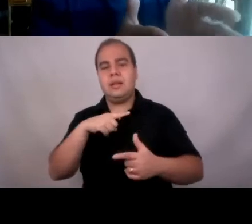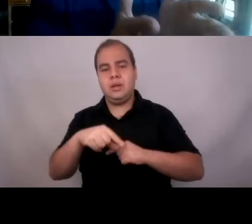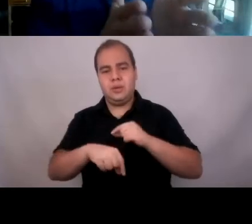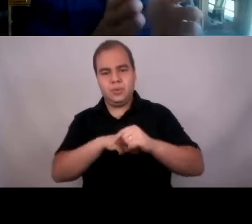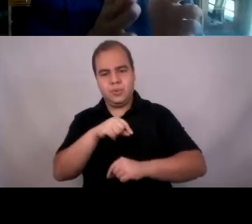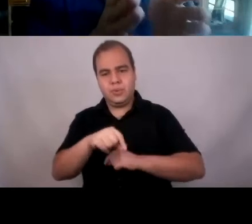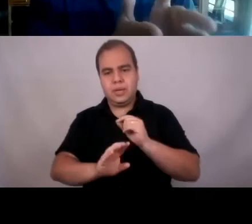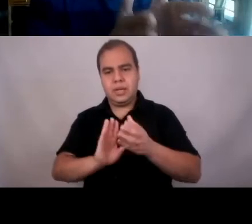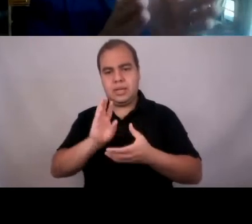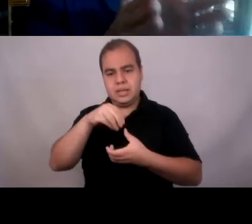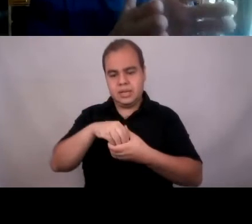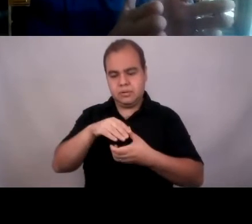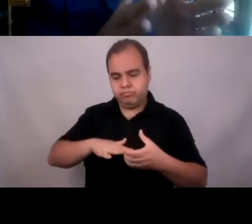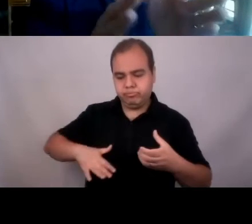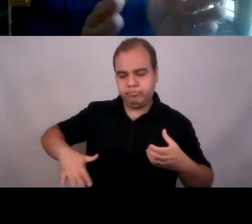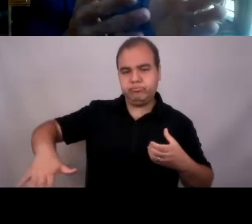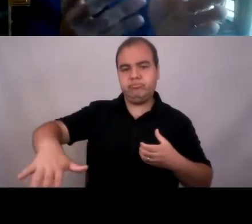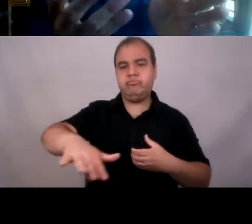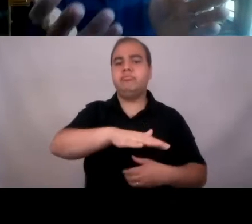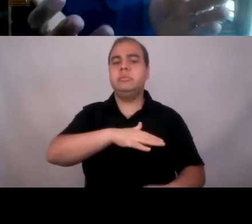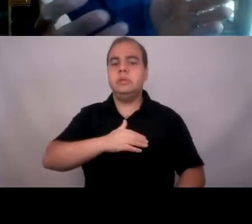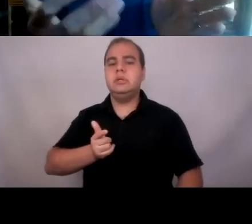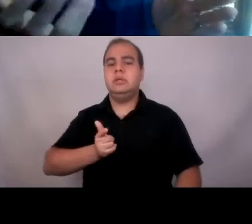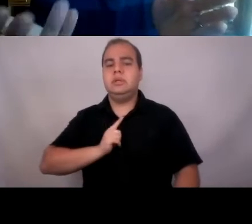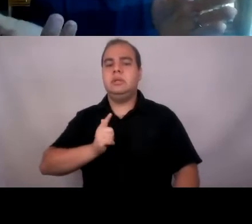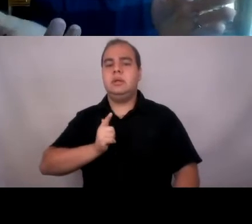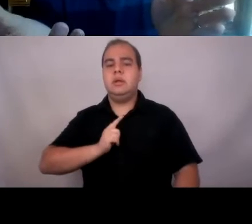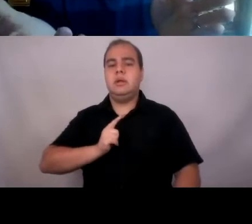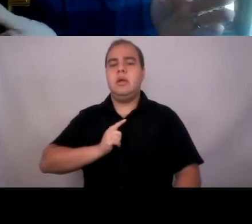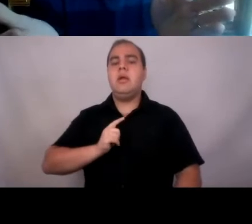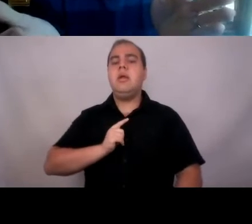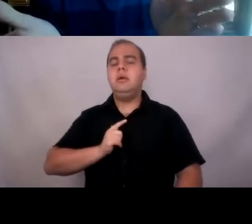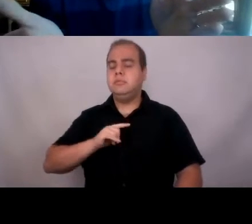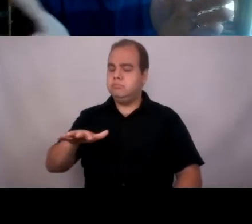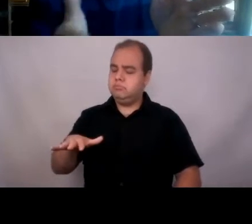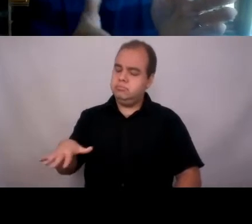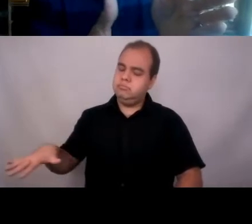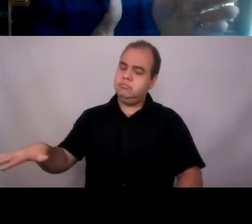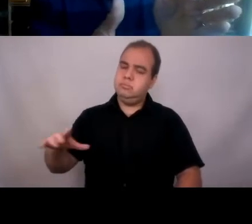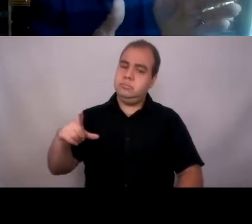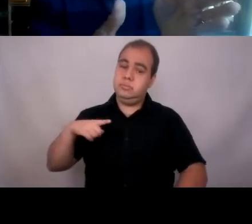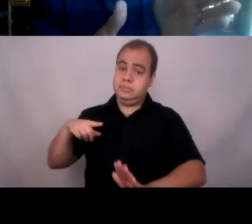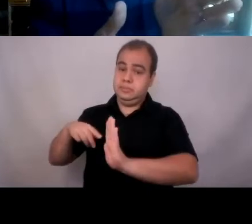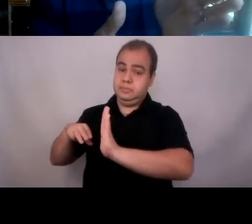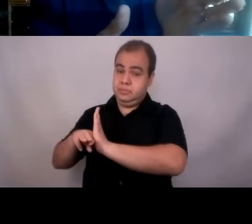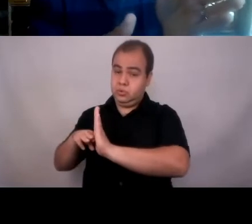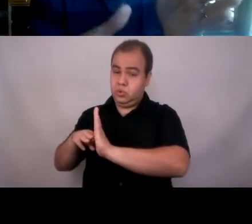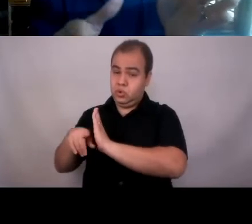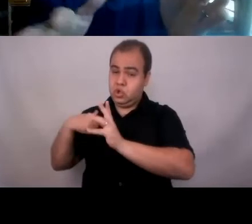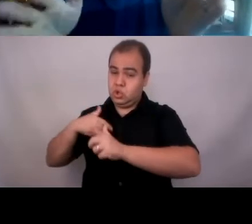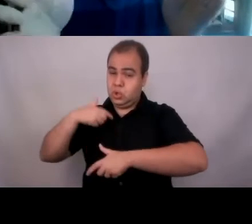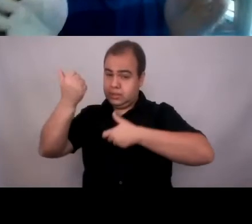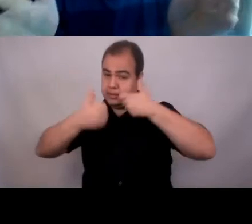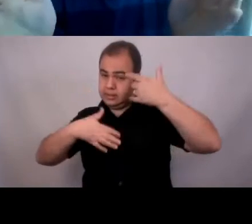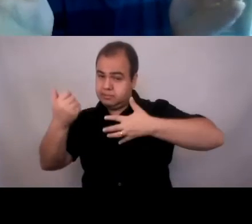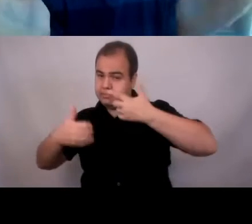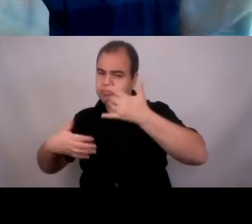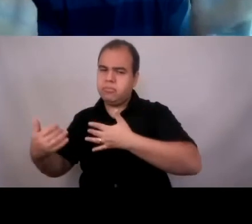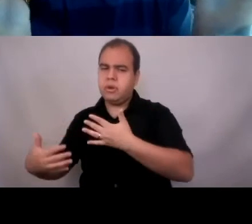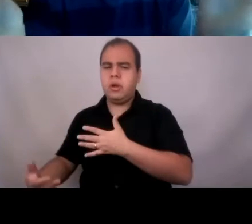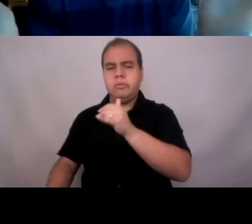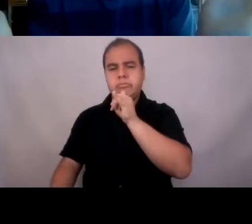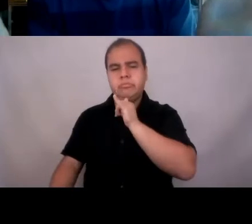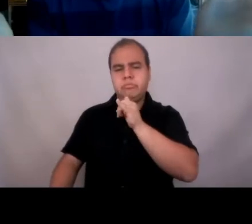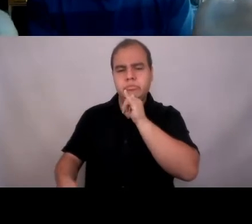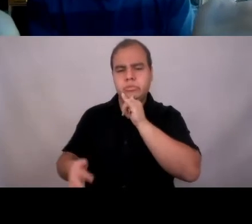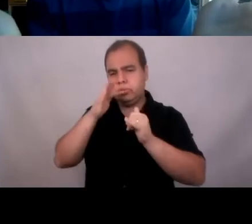vias são canteiros pluviais. Ele tem uma metodologia de cálculo diferente, a gente vai falar sobre ele agora. Então, o jardim de